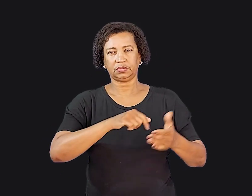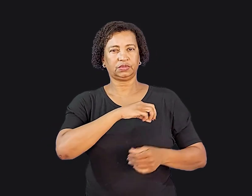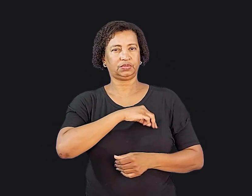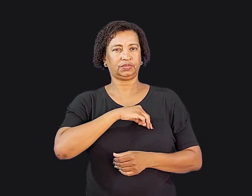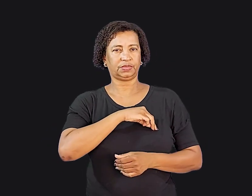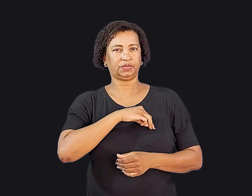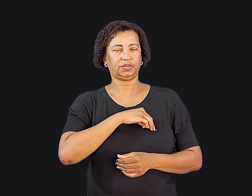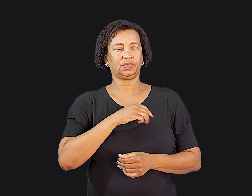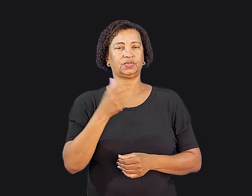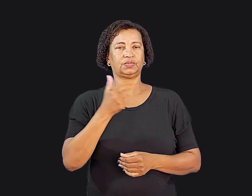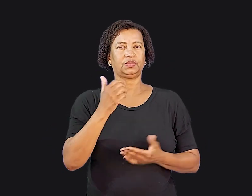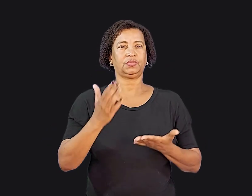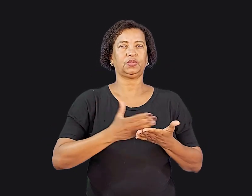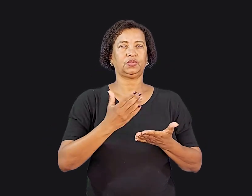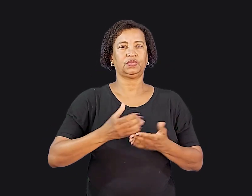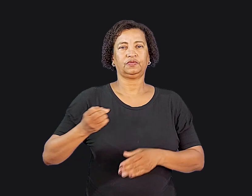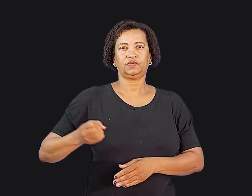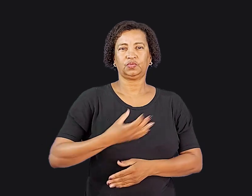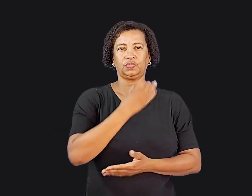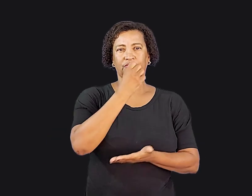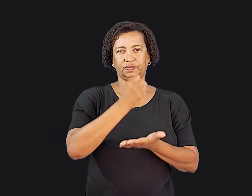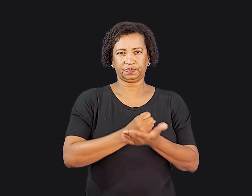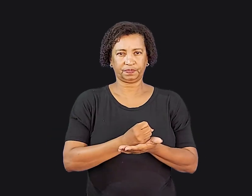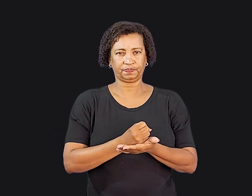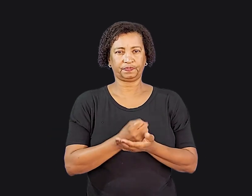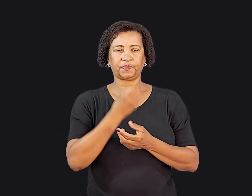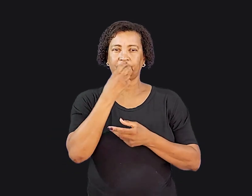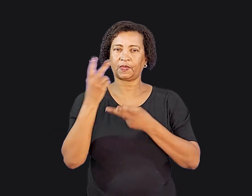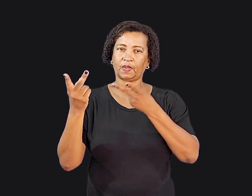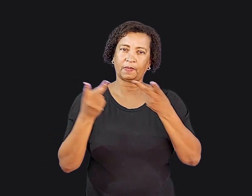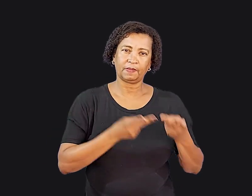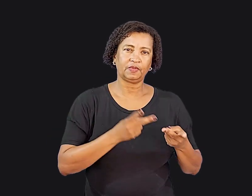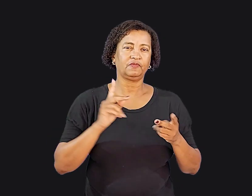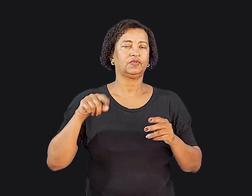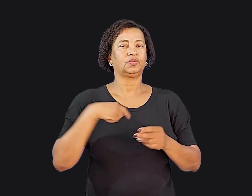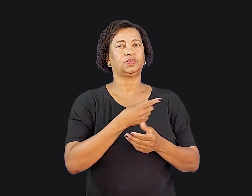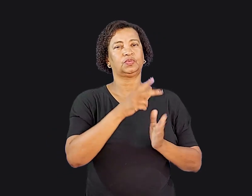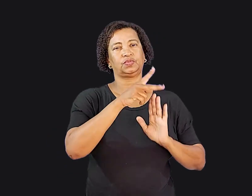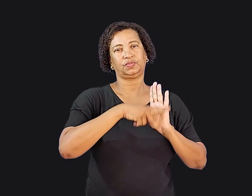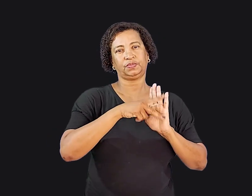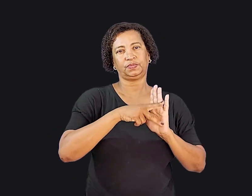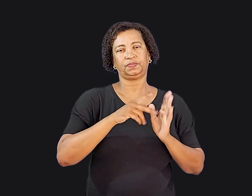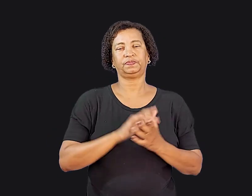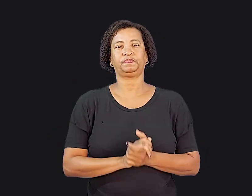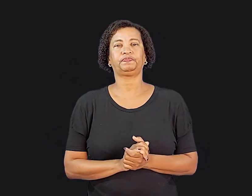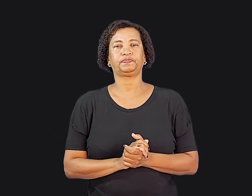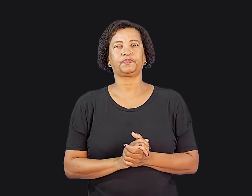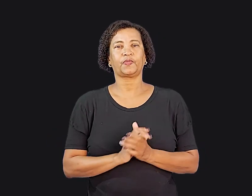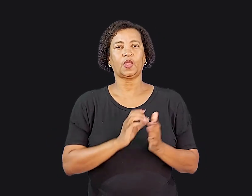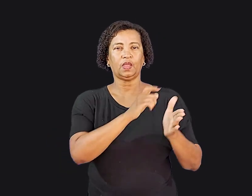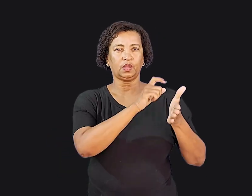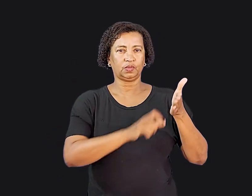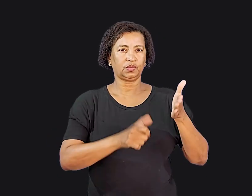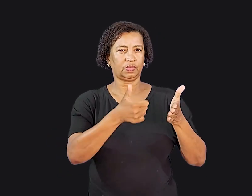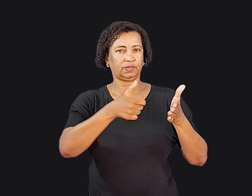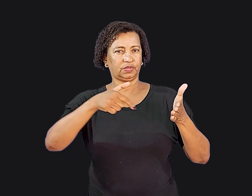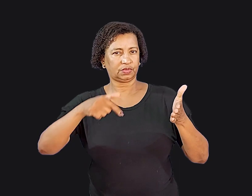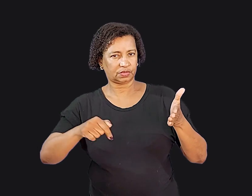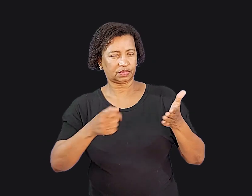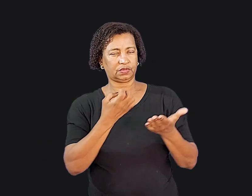de Mateus, primeiro livro do Novo Testamento. Seja bem-vindo ao nosso programa. No capítulo 17 desse